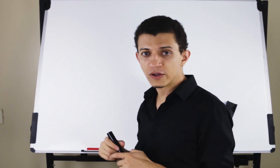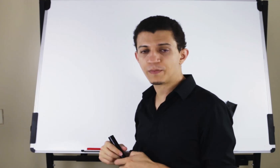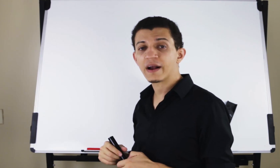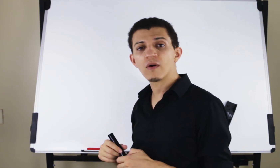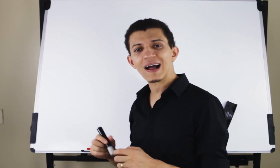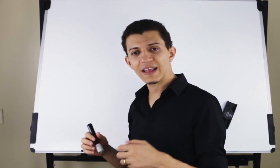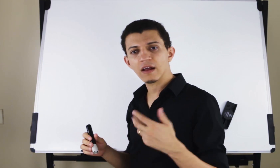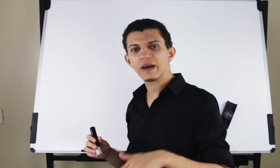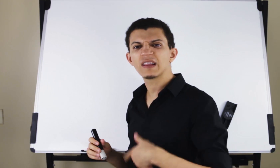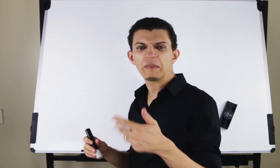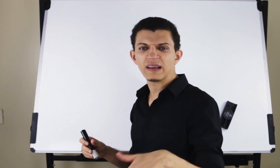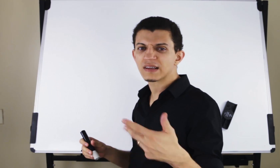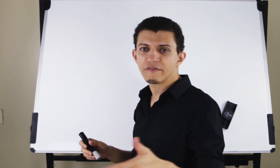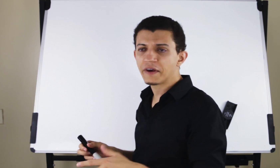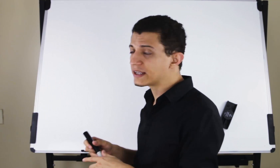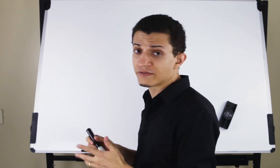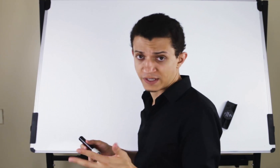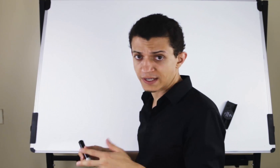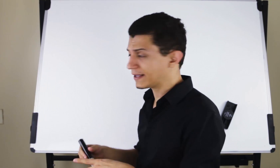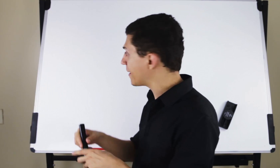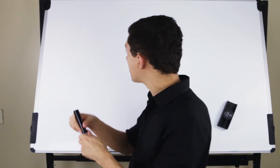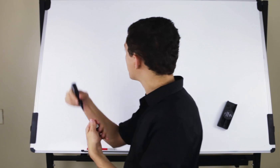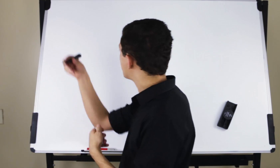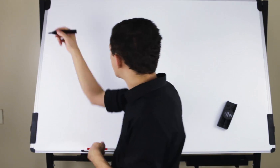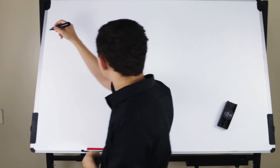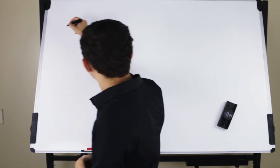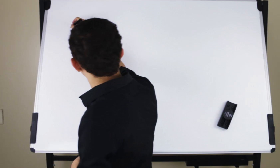pode pegar um caderno aí também e escrever aí se você quiser.